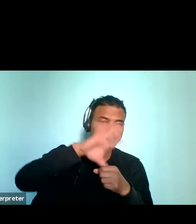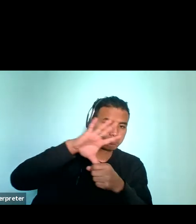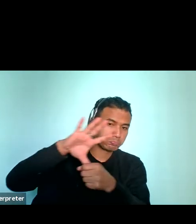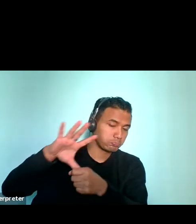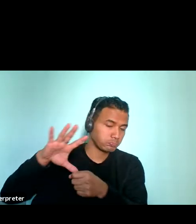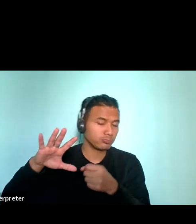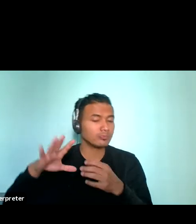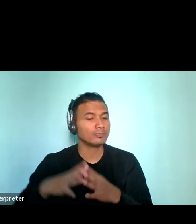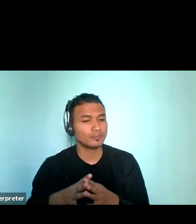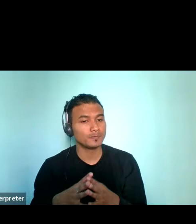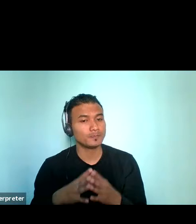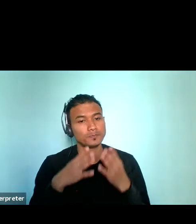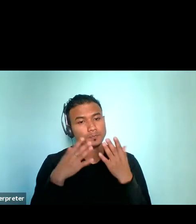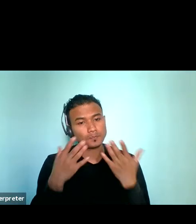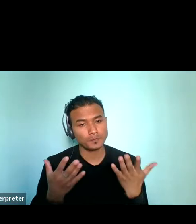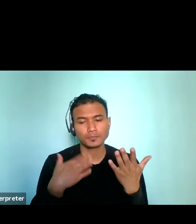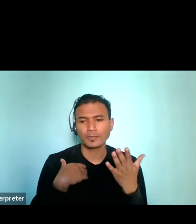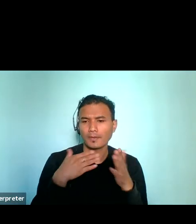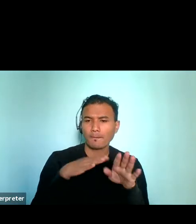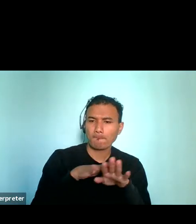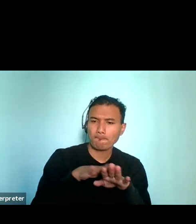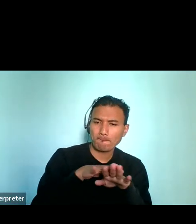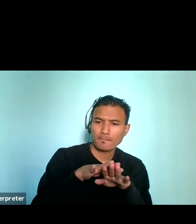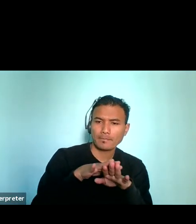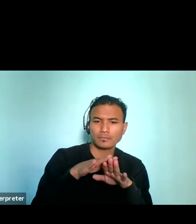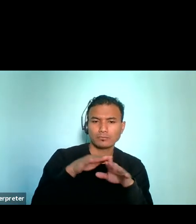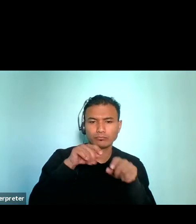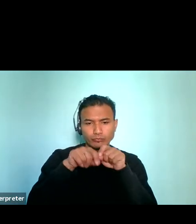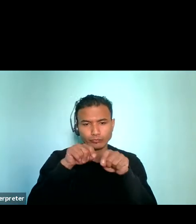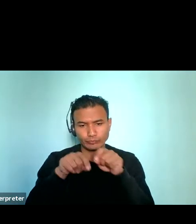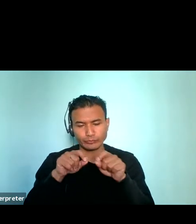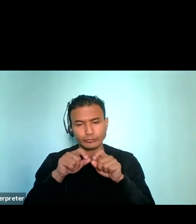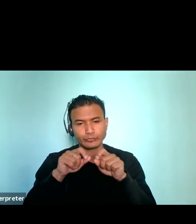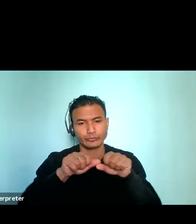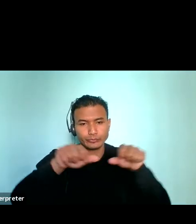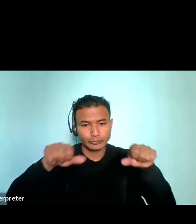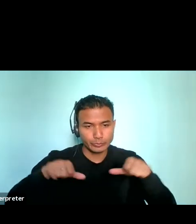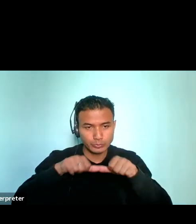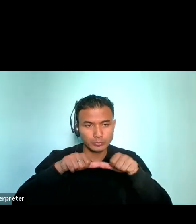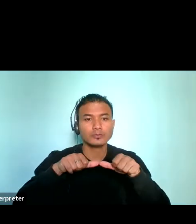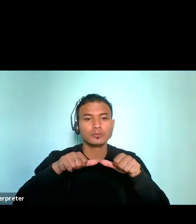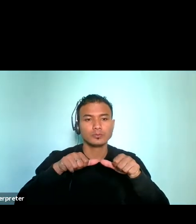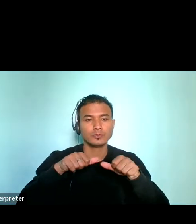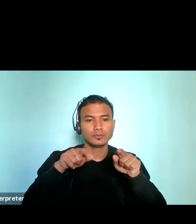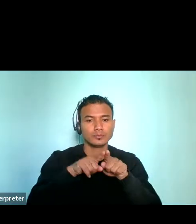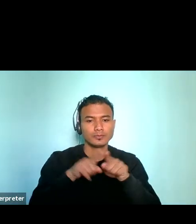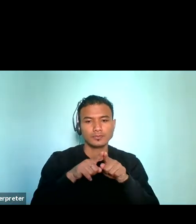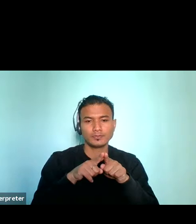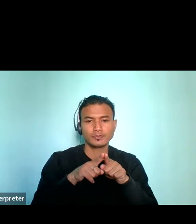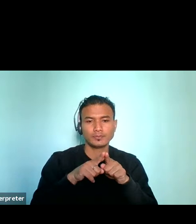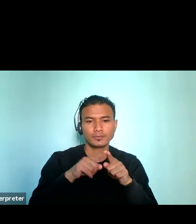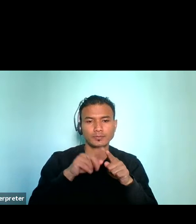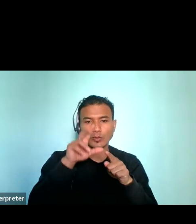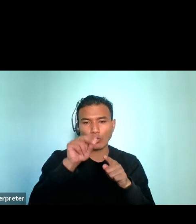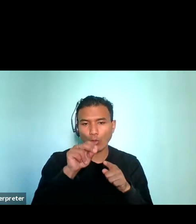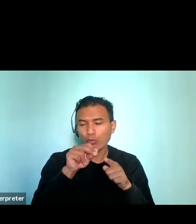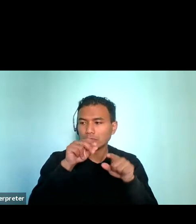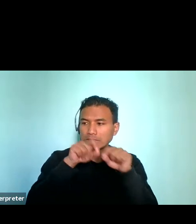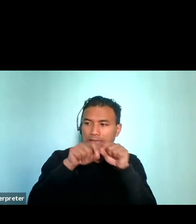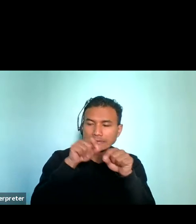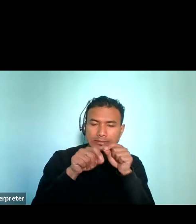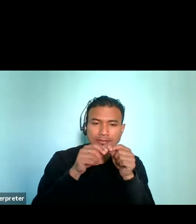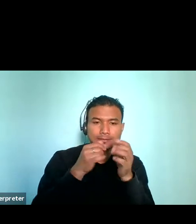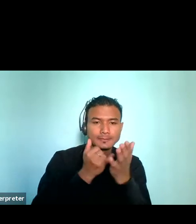Contohnya menyulap menjadi pertanian monokultur, di mana hal tersebut menyebabkan banyak masyarakat